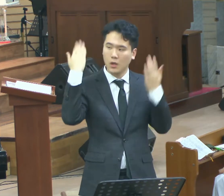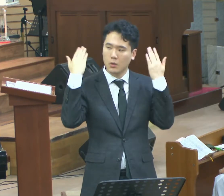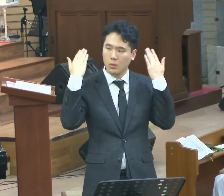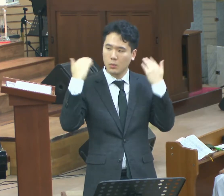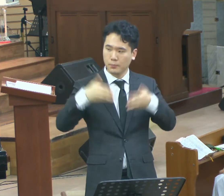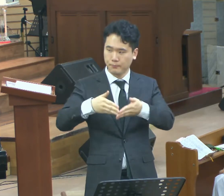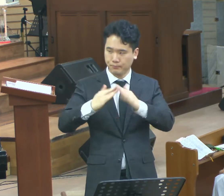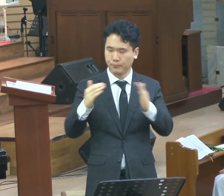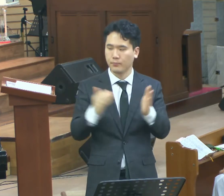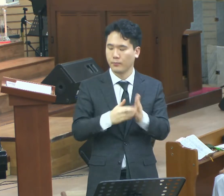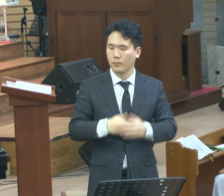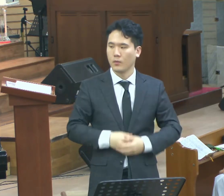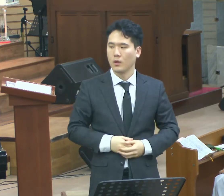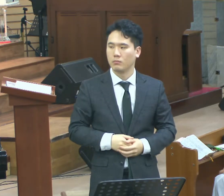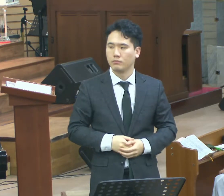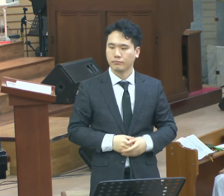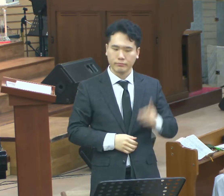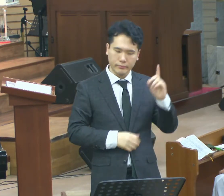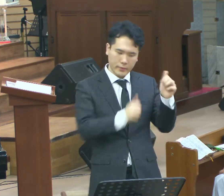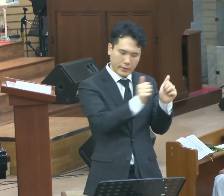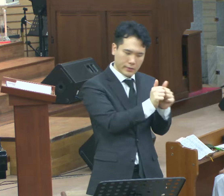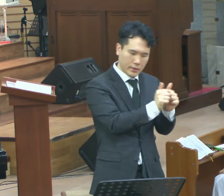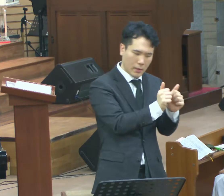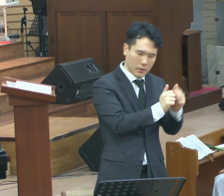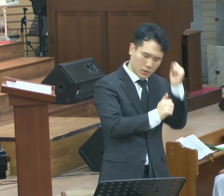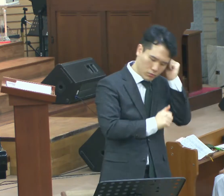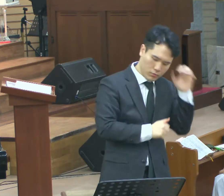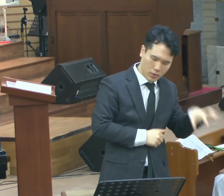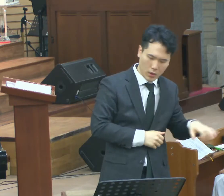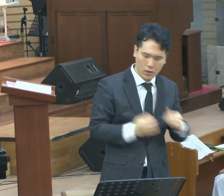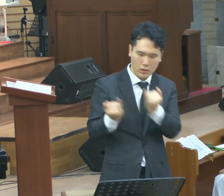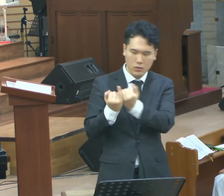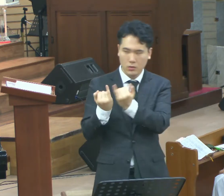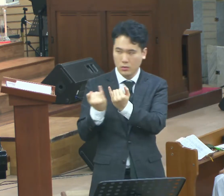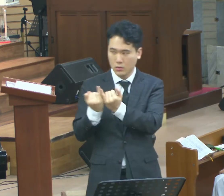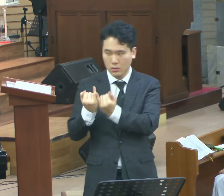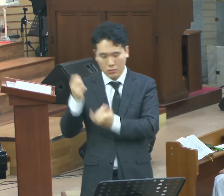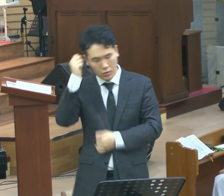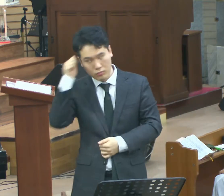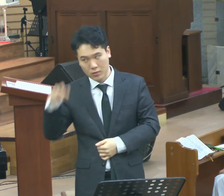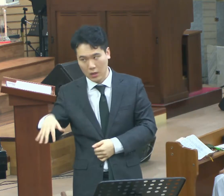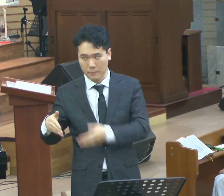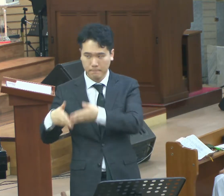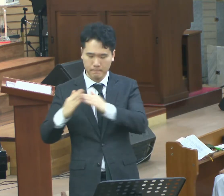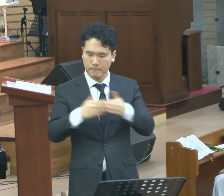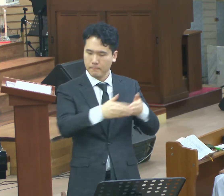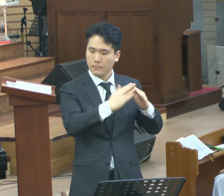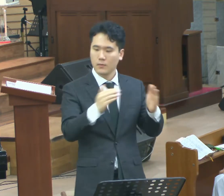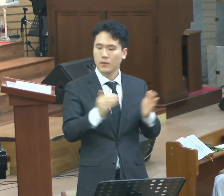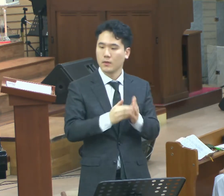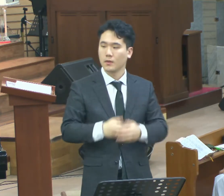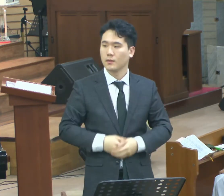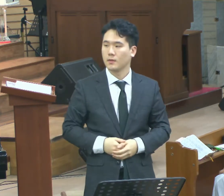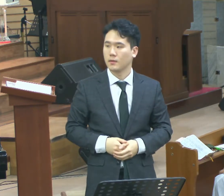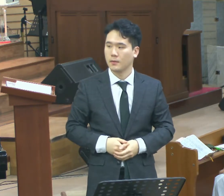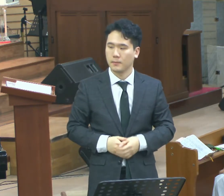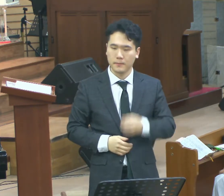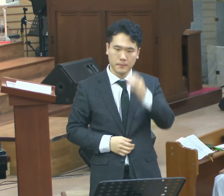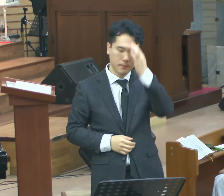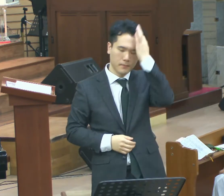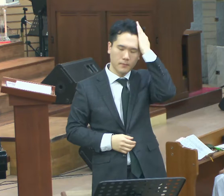동은 여학생 기숙사, 한 동은 남학생 기숙사. 우리 남학생 기숙사 세워준 거예요. 안 가보셨기 때문에